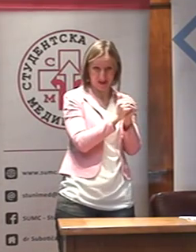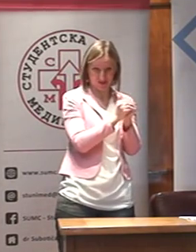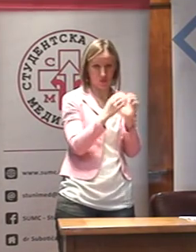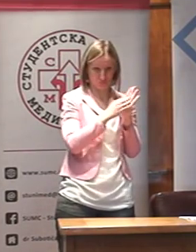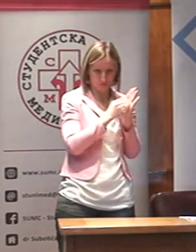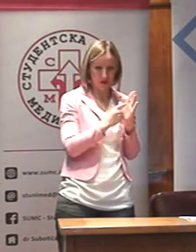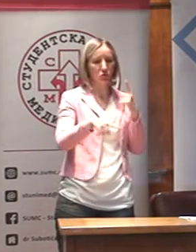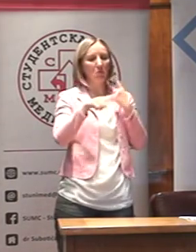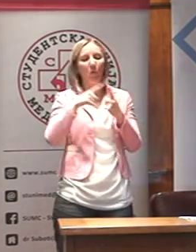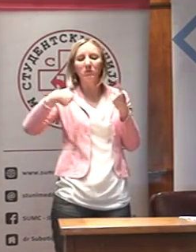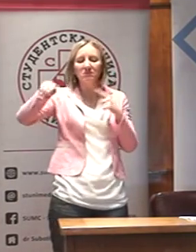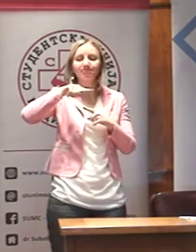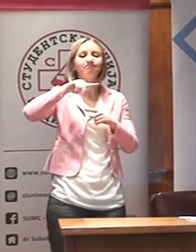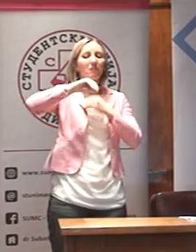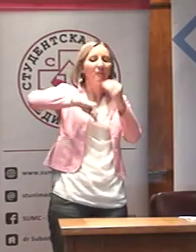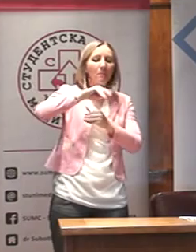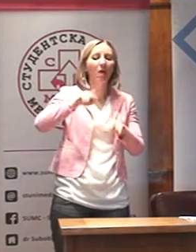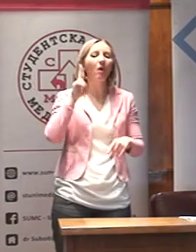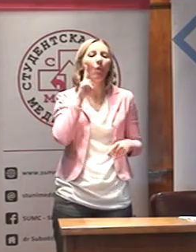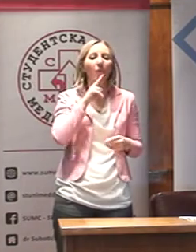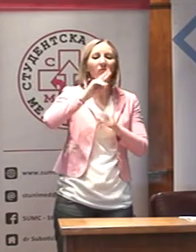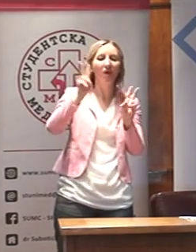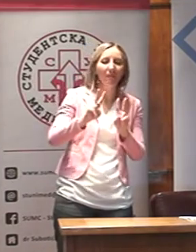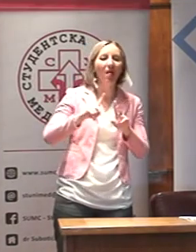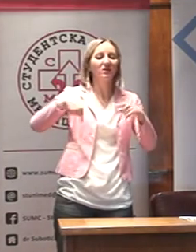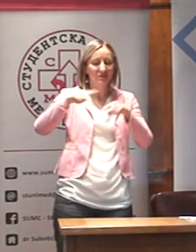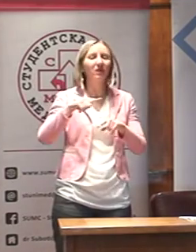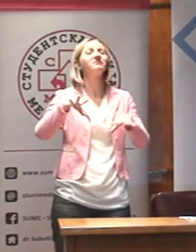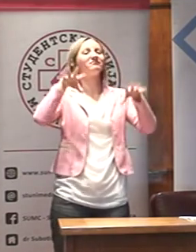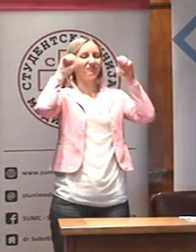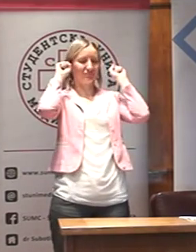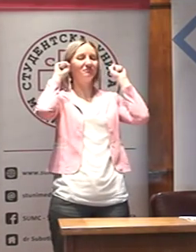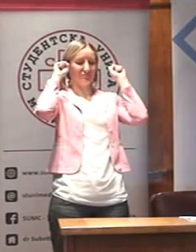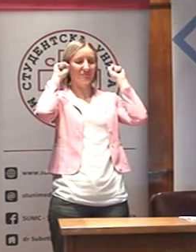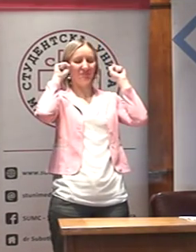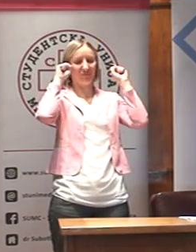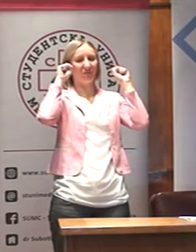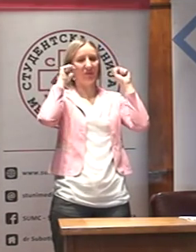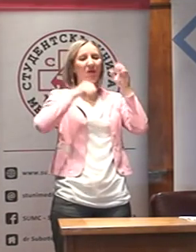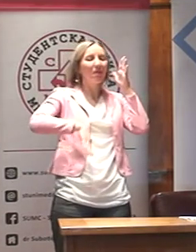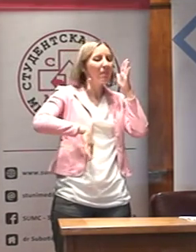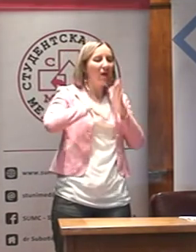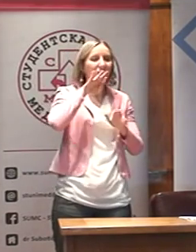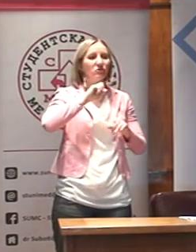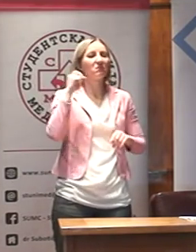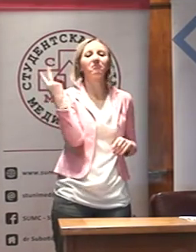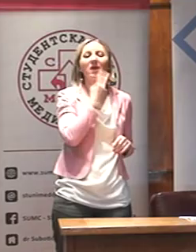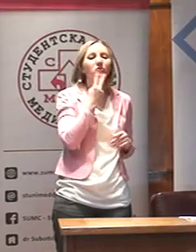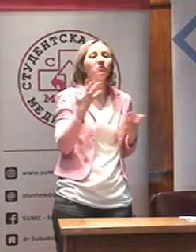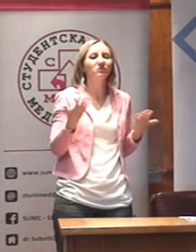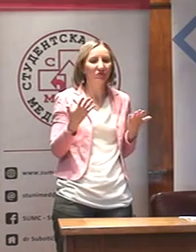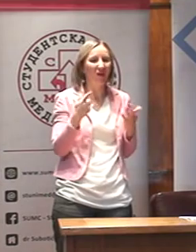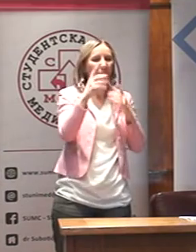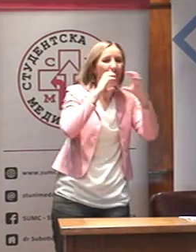Moje kolege sa kojima sam radila, tumači, kao i ljudi koji u porodici imaju